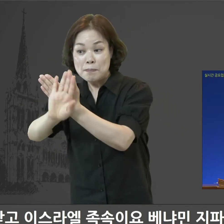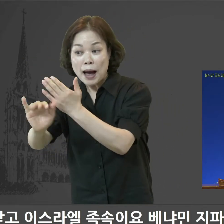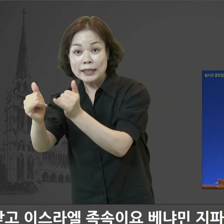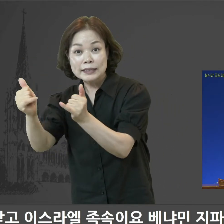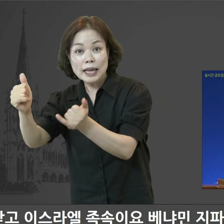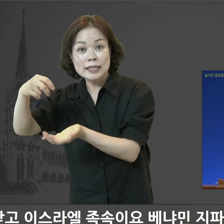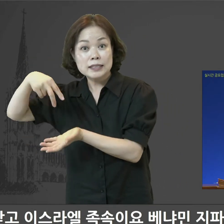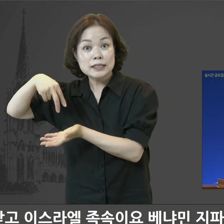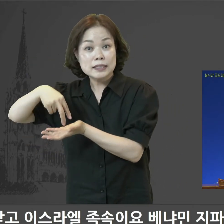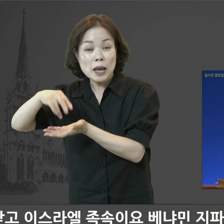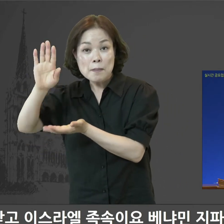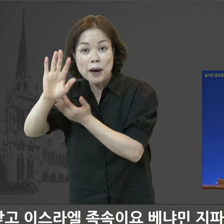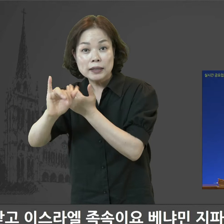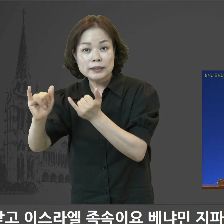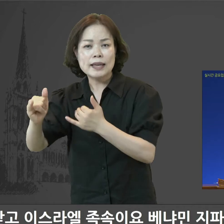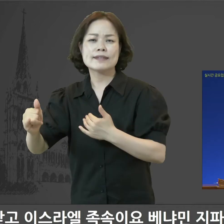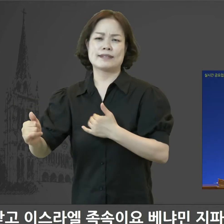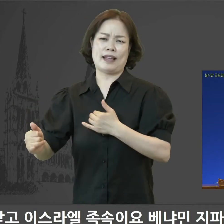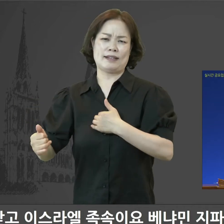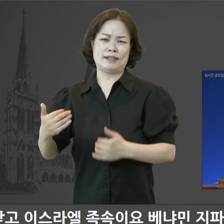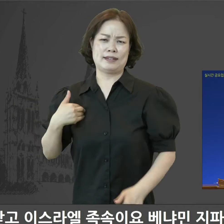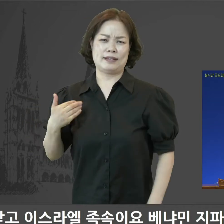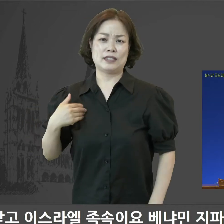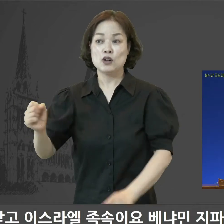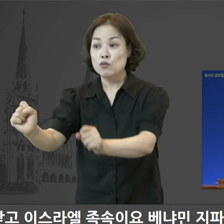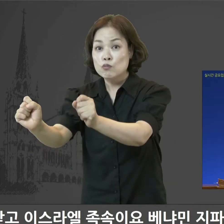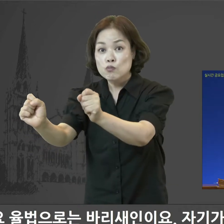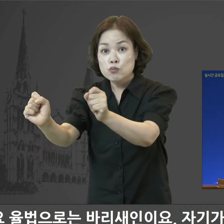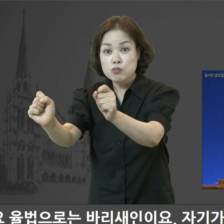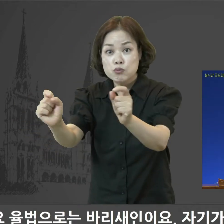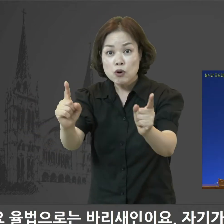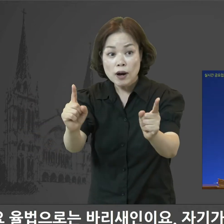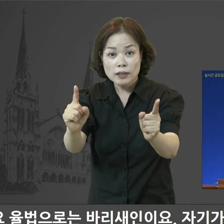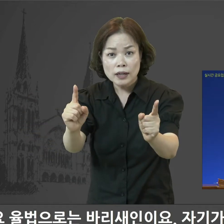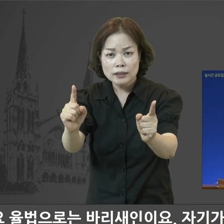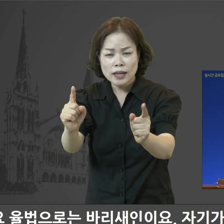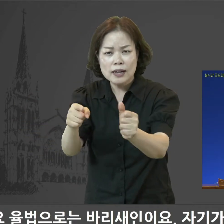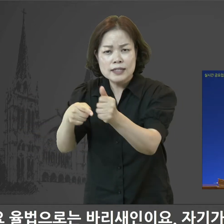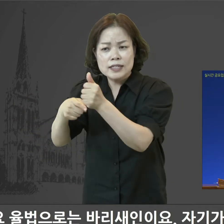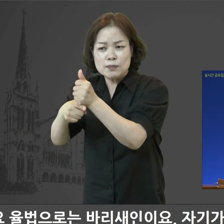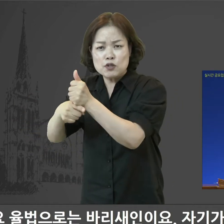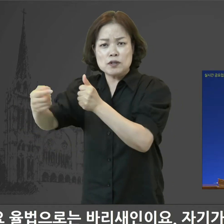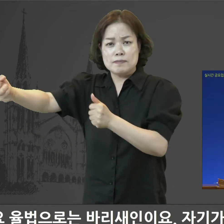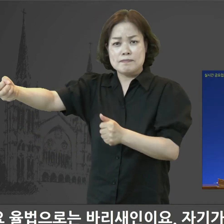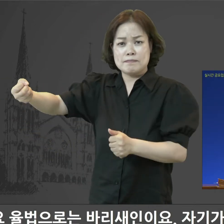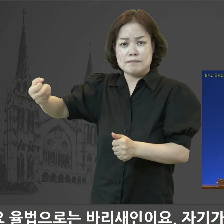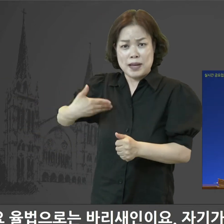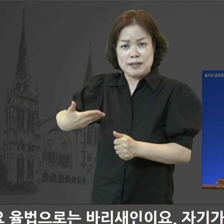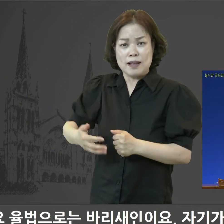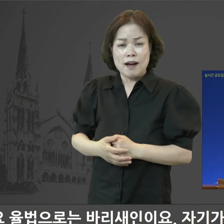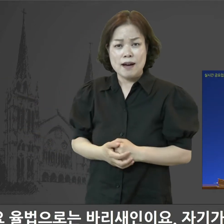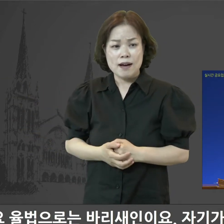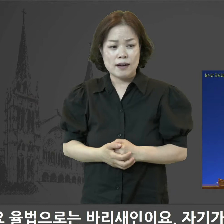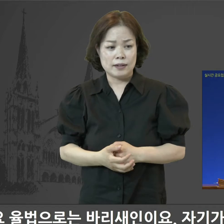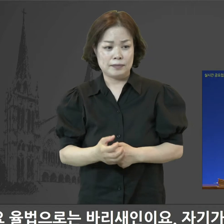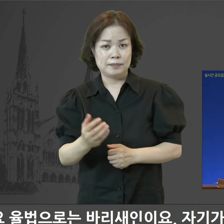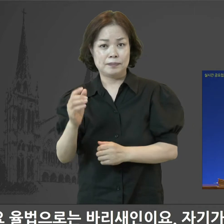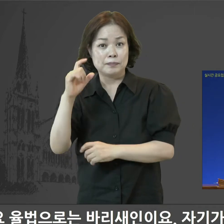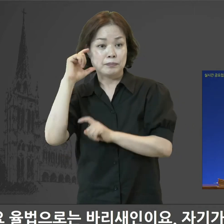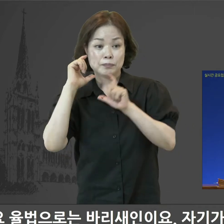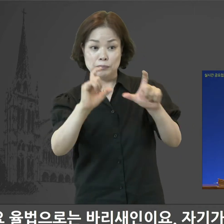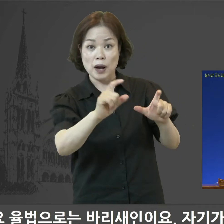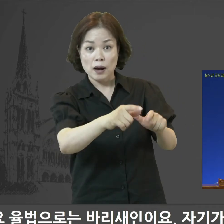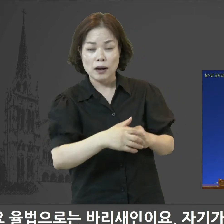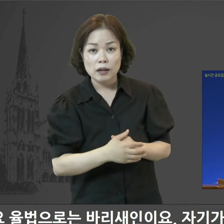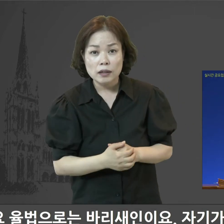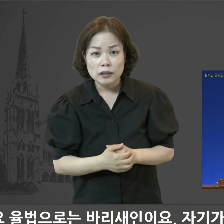바리새인인데 바리새인으로 나는 부활을 얘기하다가 신문을 받는다. 바울이 이렇게 설명을 한 거죠. 맞는